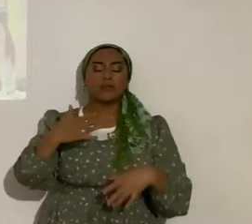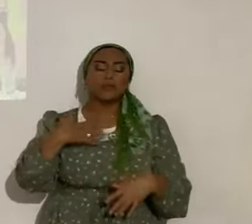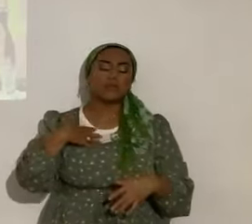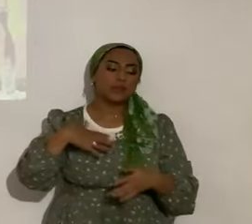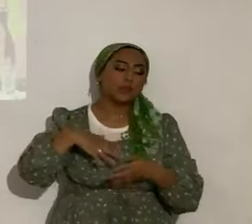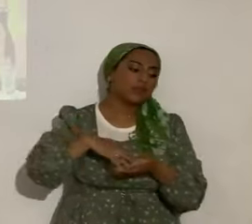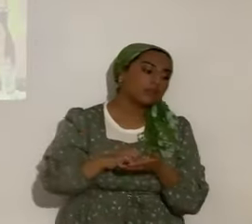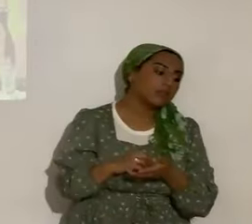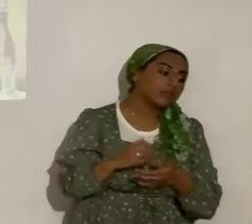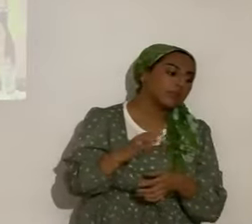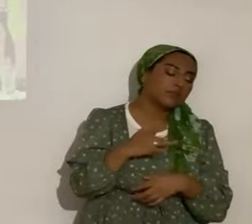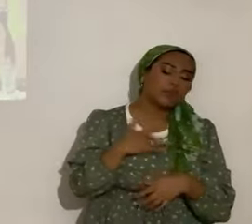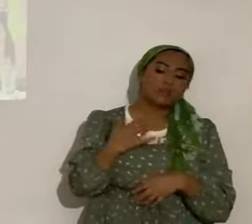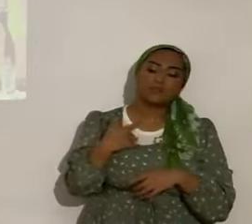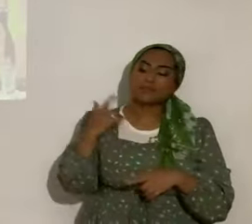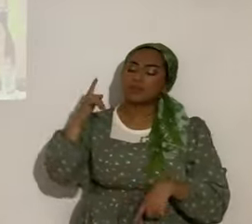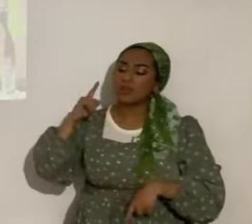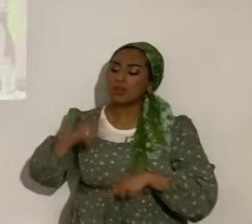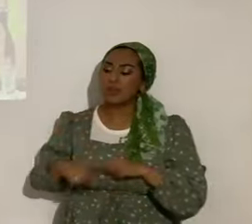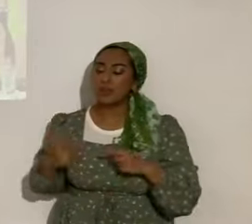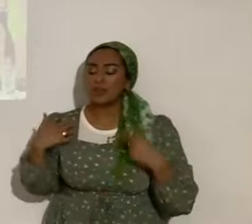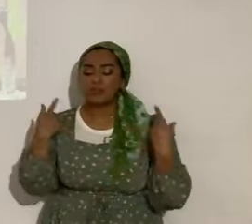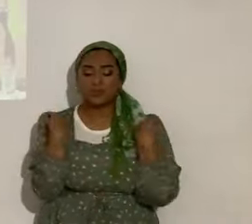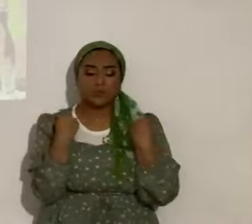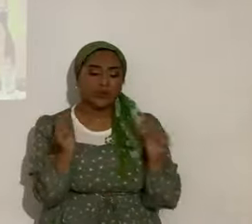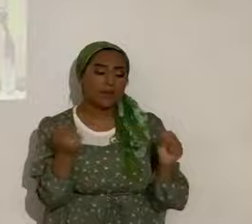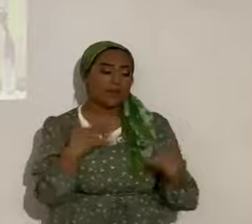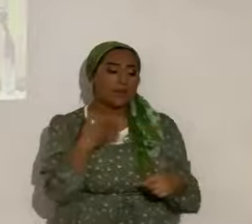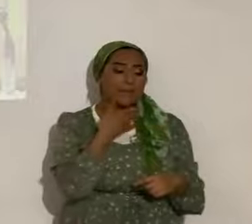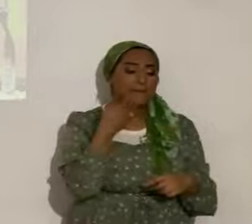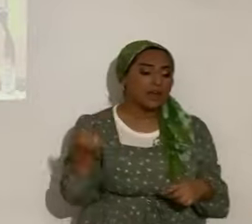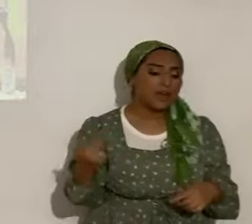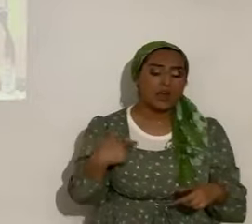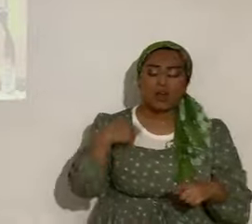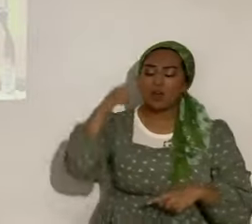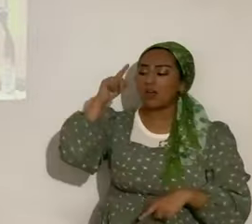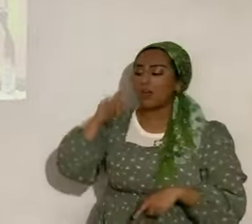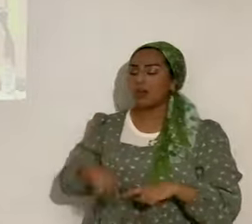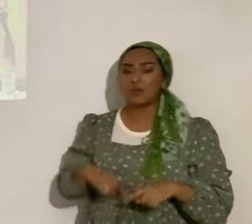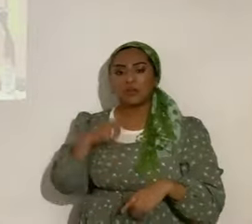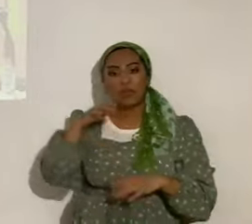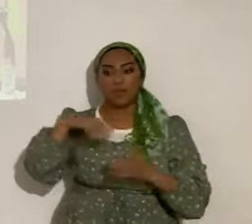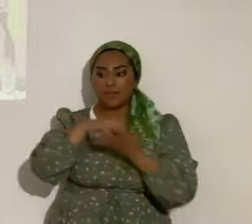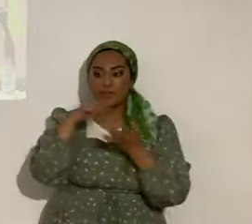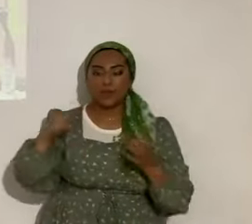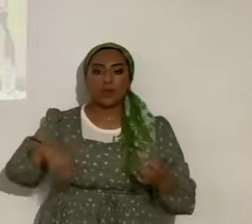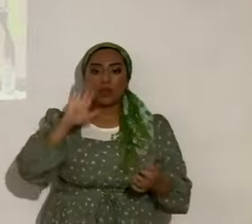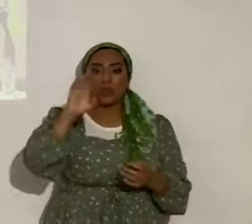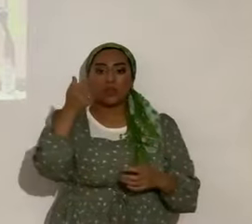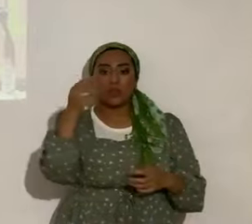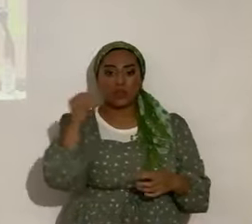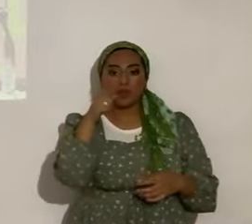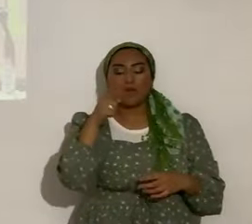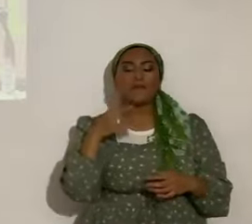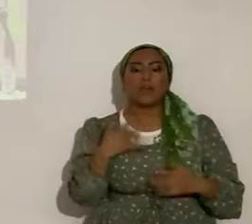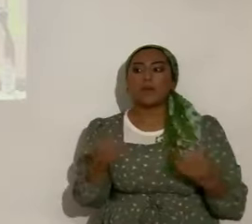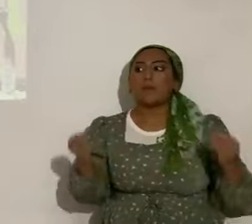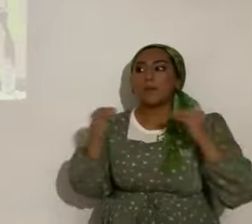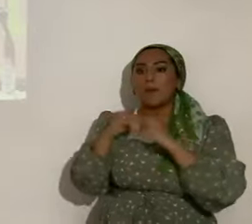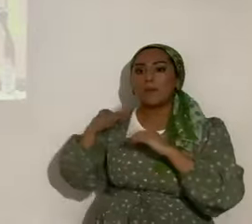no, siento que no, etcétera, etcétera, me esfuerzo. Sí, pero no te has esforzado en quitar tu ego, tu orgullo, te sientes más que los demás,